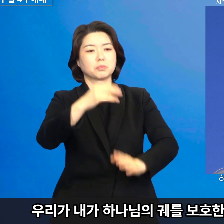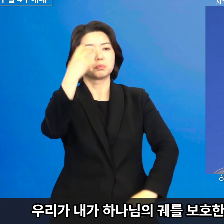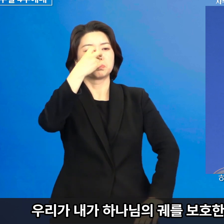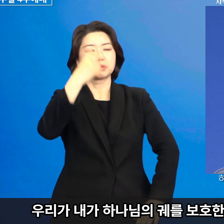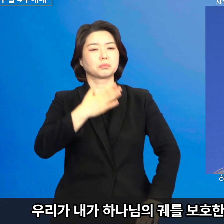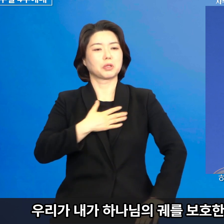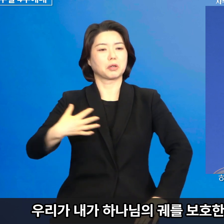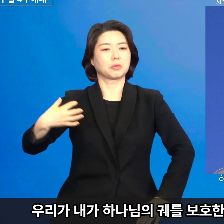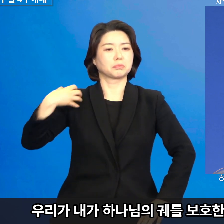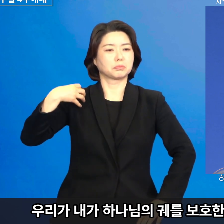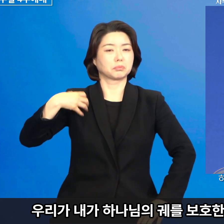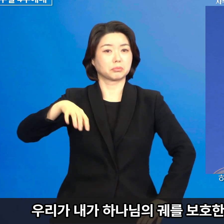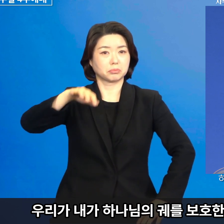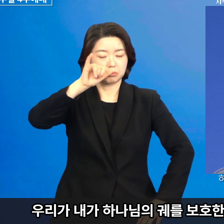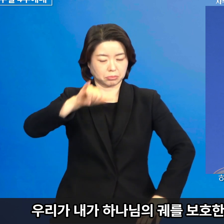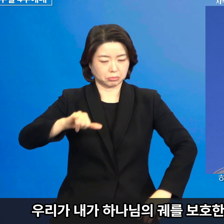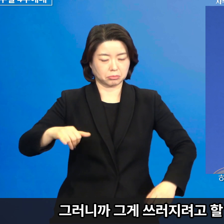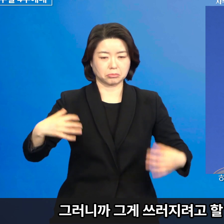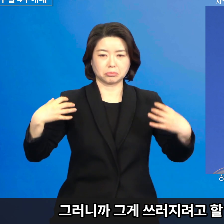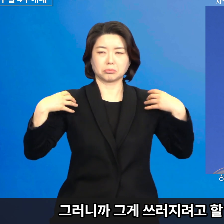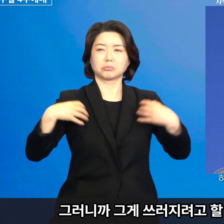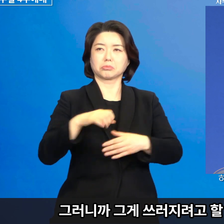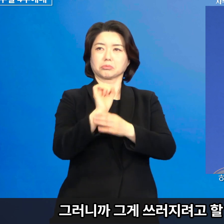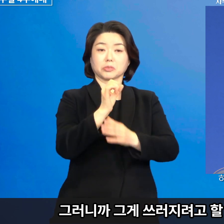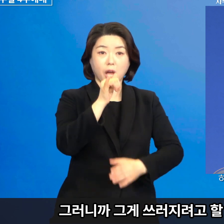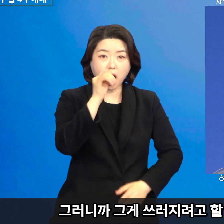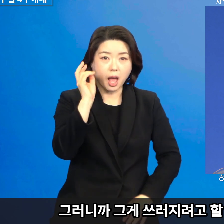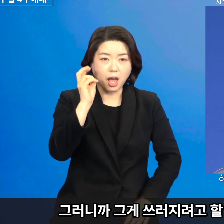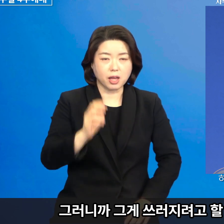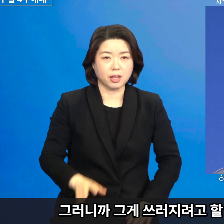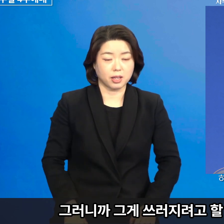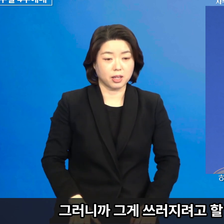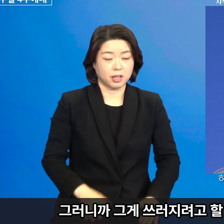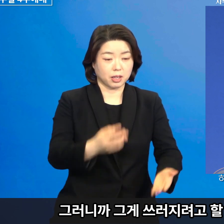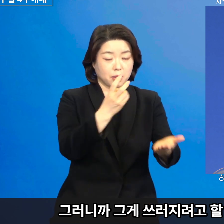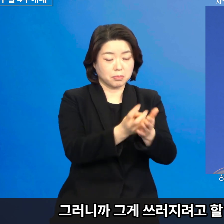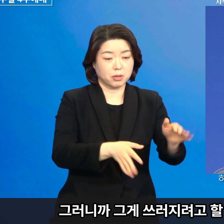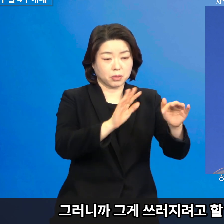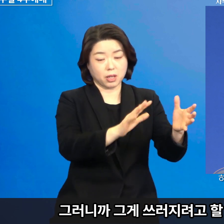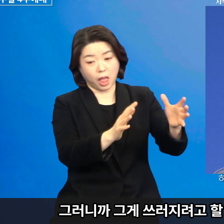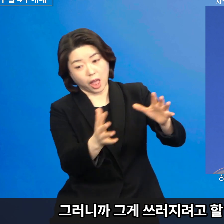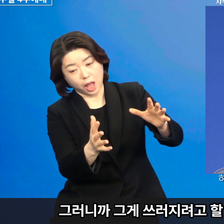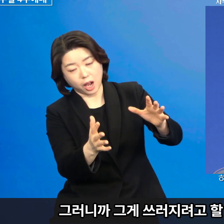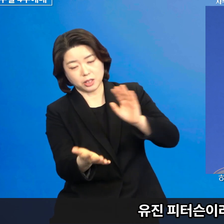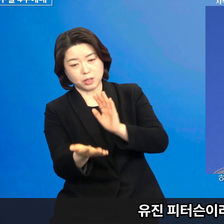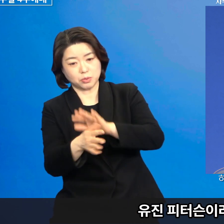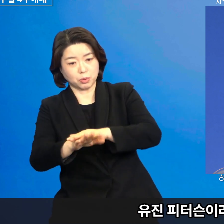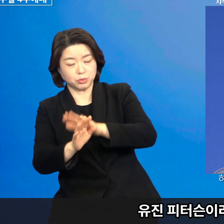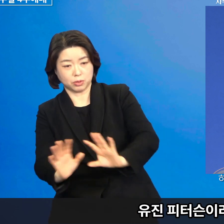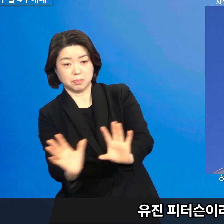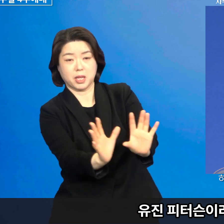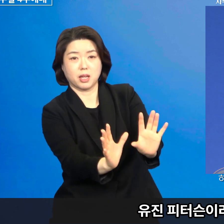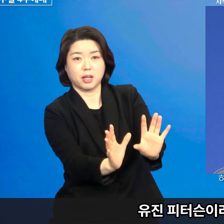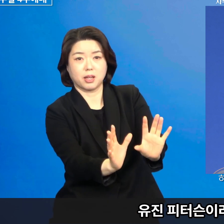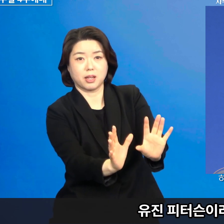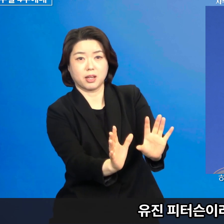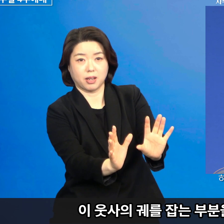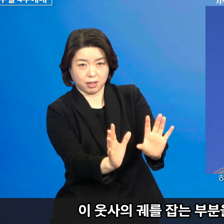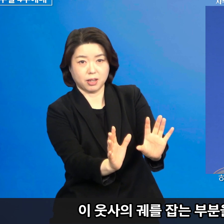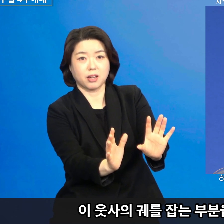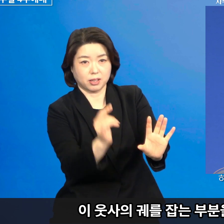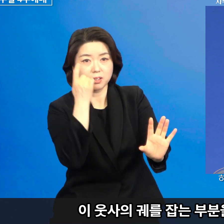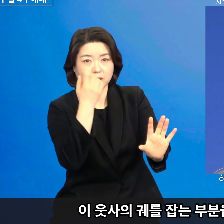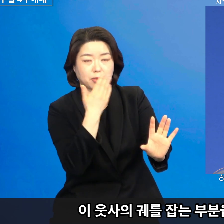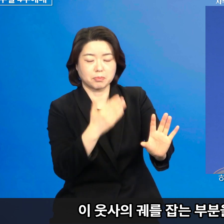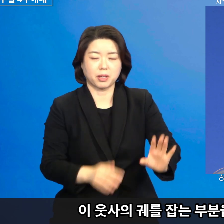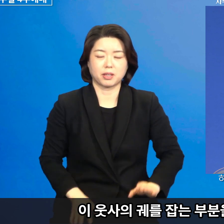막 이런 생각을 했는지도 모르죠. 그러니까 그게 쓰러지려고 할 때 손으로 잡았던 것입니다. 유진 피터스라는 신학자가